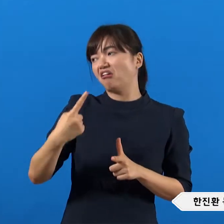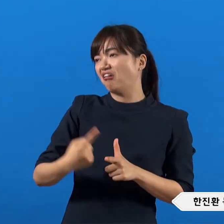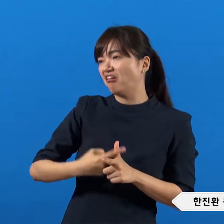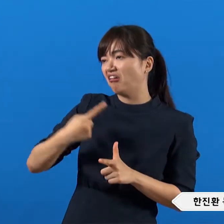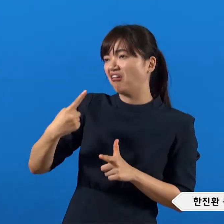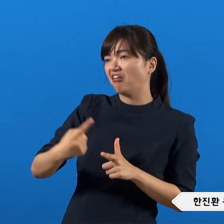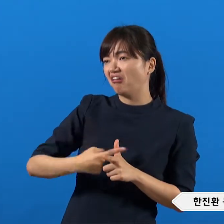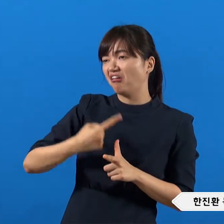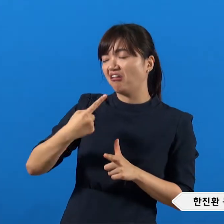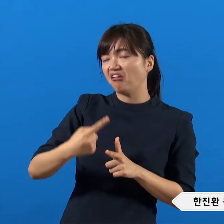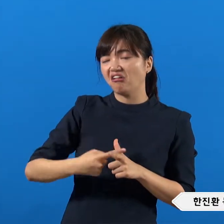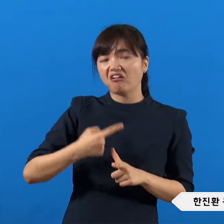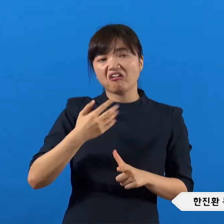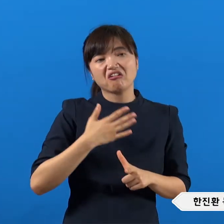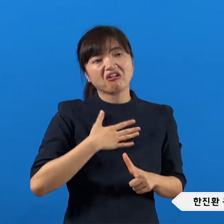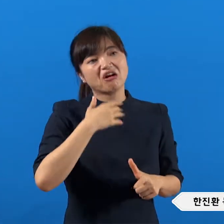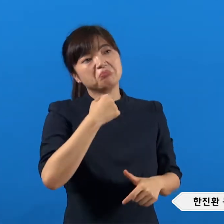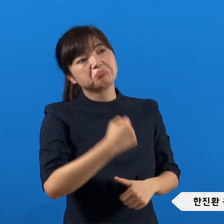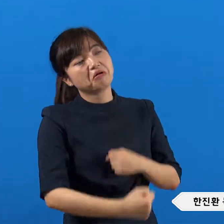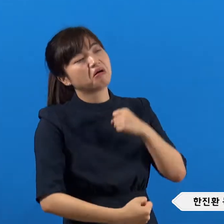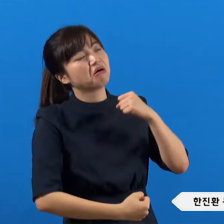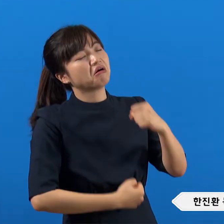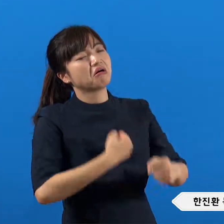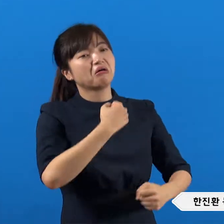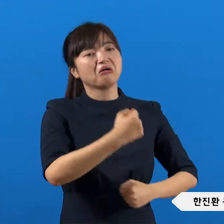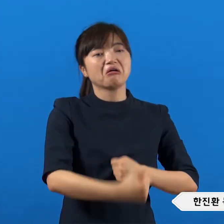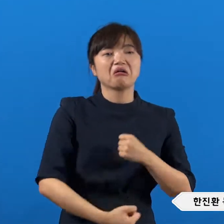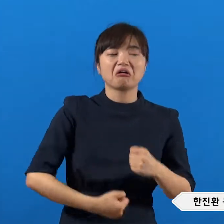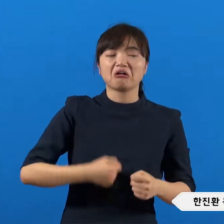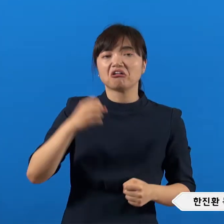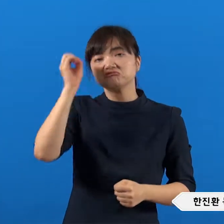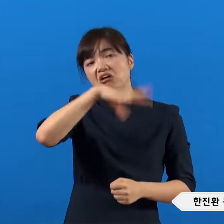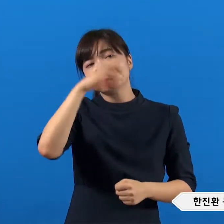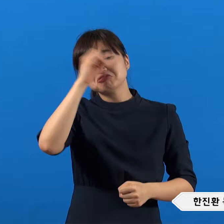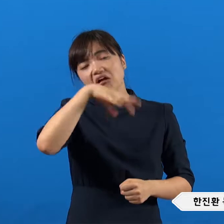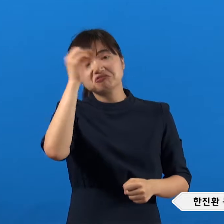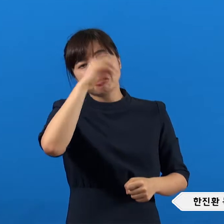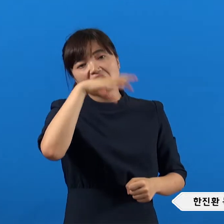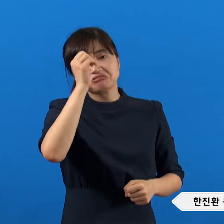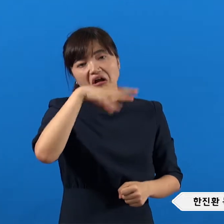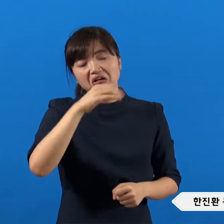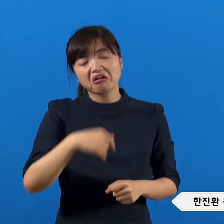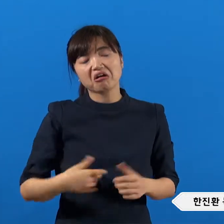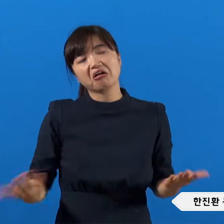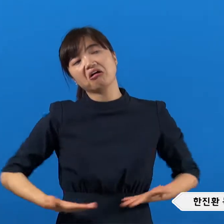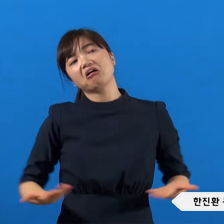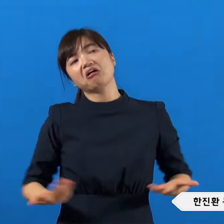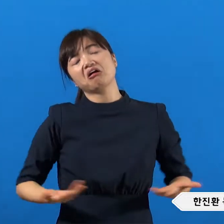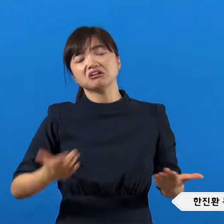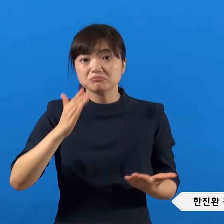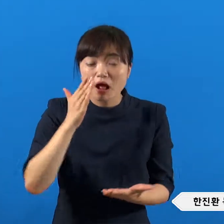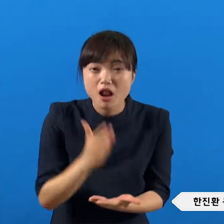그냥 이것저것 내 손에 잡히는 대로 덜컹덜컹 충동 구매하듯이 그렇게 일을 할 것이